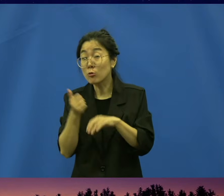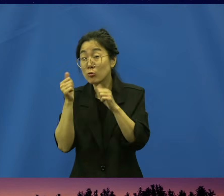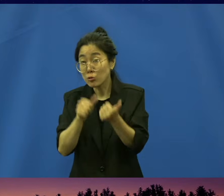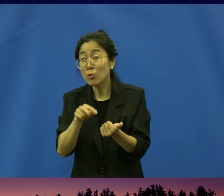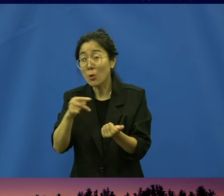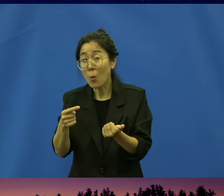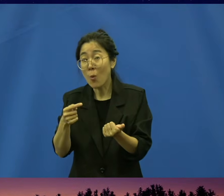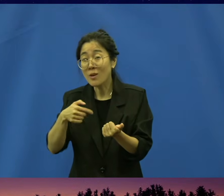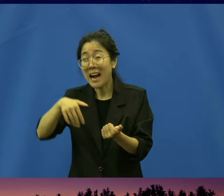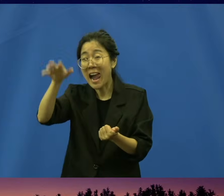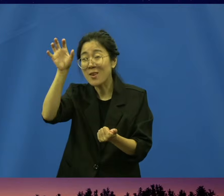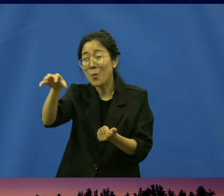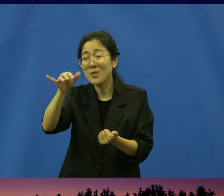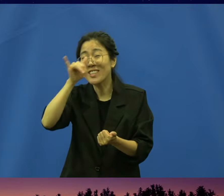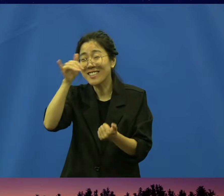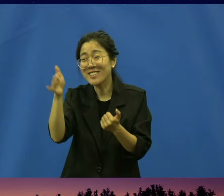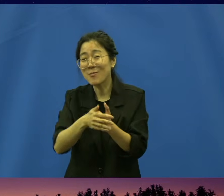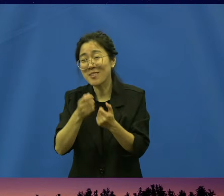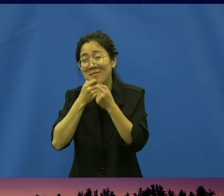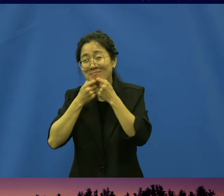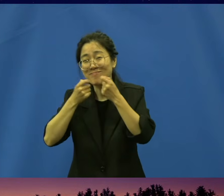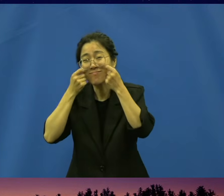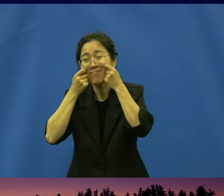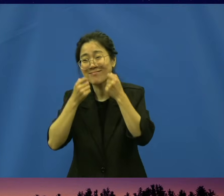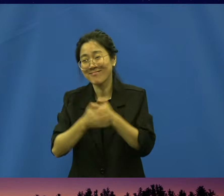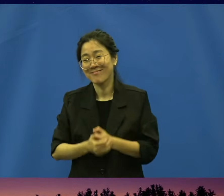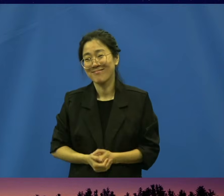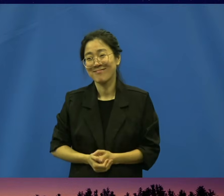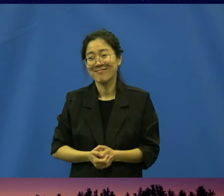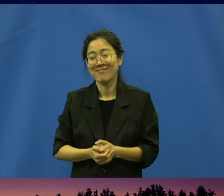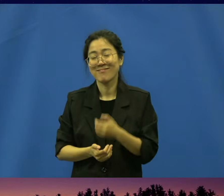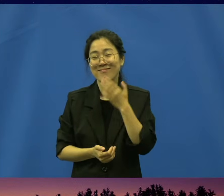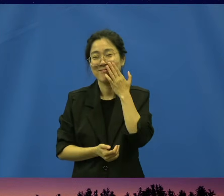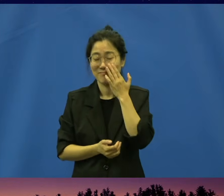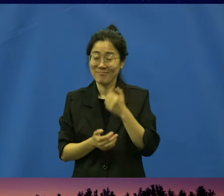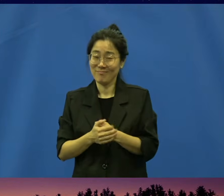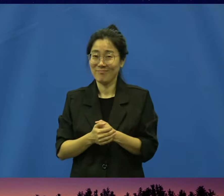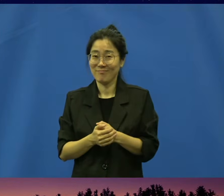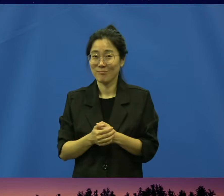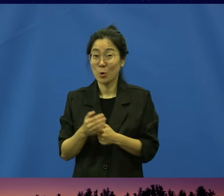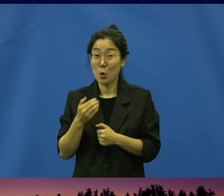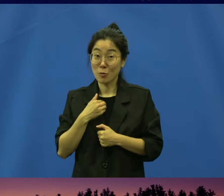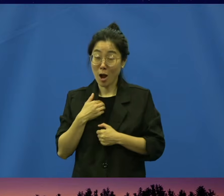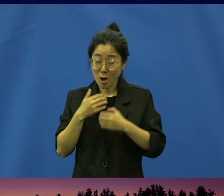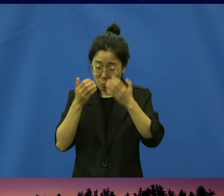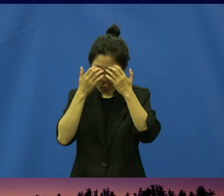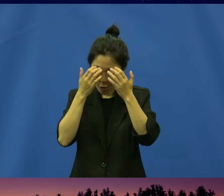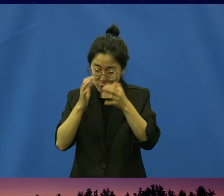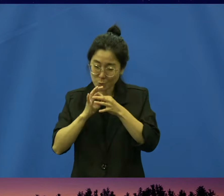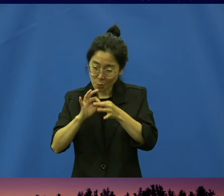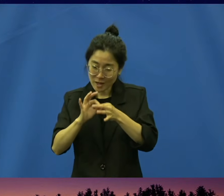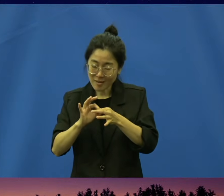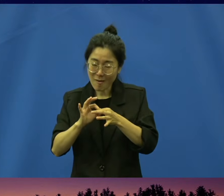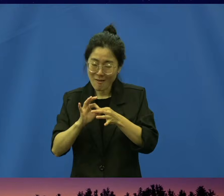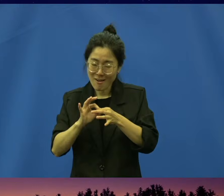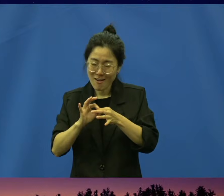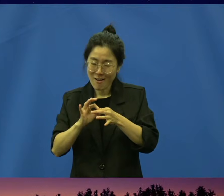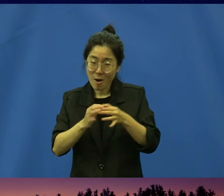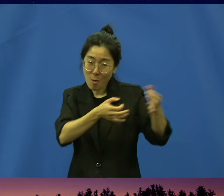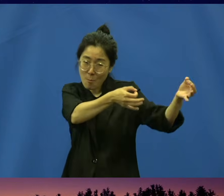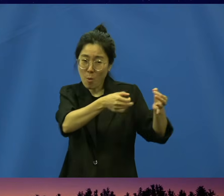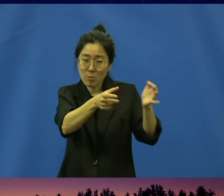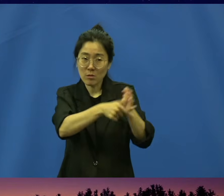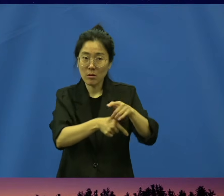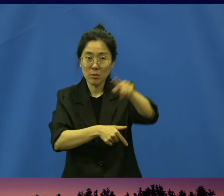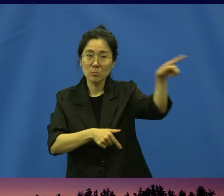할렐루야. 그런 말을 하게 되면 내 고통 중에서 누구를 영화롭게 하는 것입니까? 하나님을 영화롭게 하는 것이 되지 않겠습니까, 여러분?